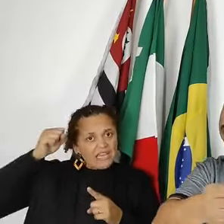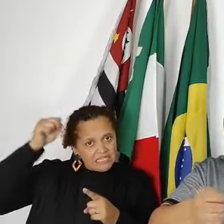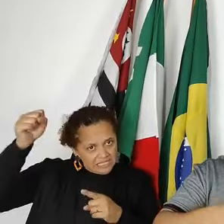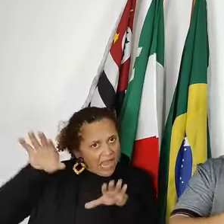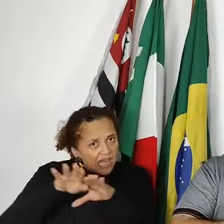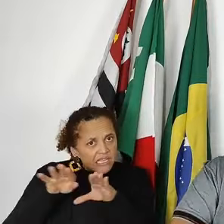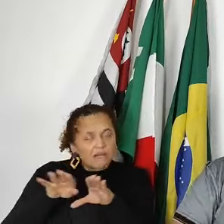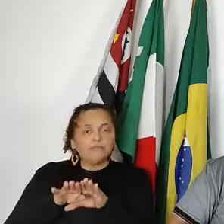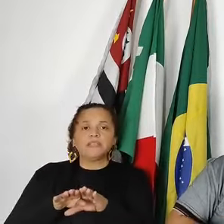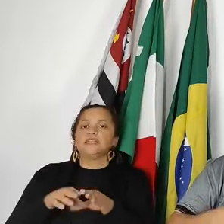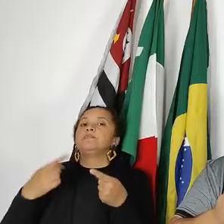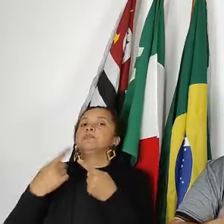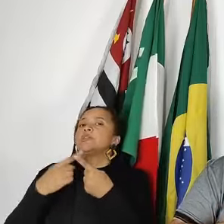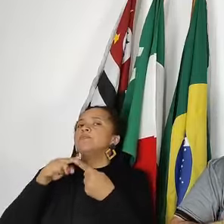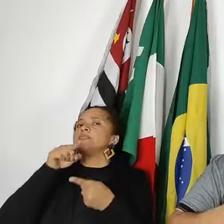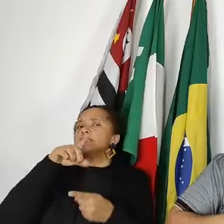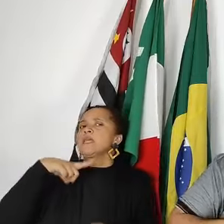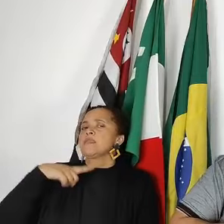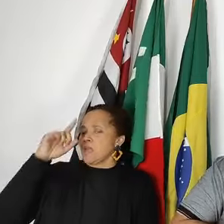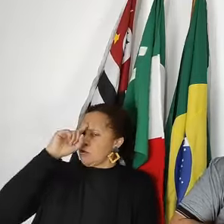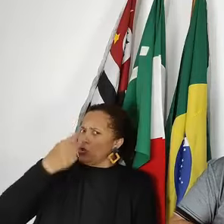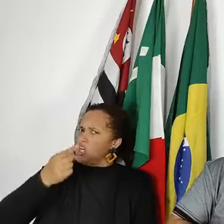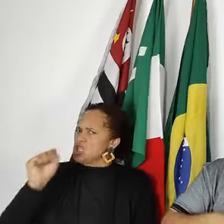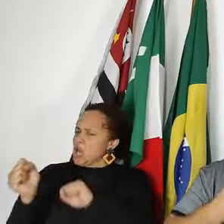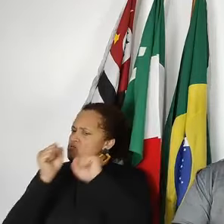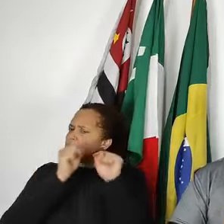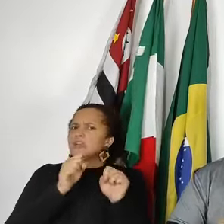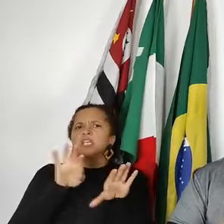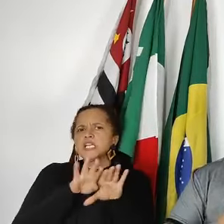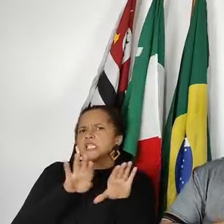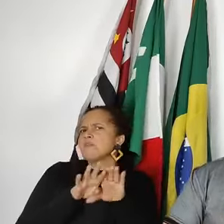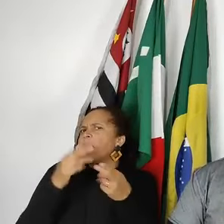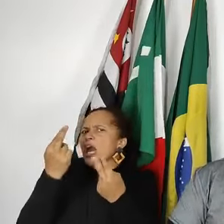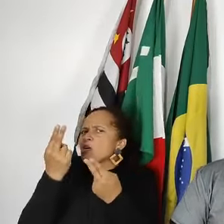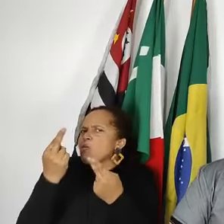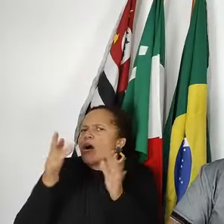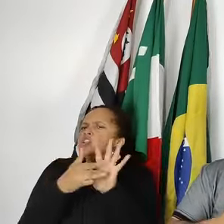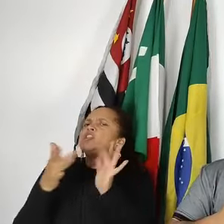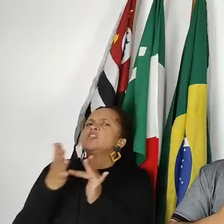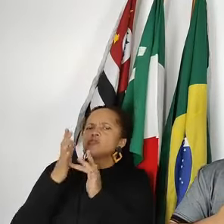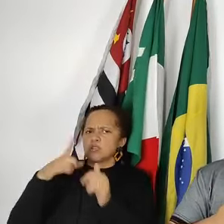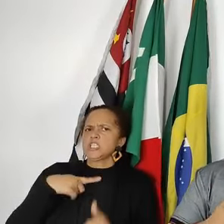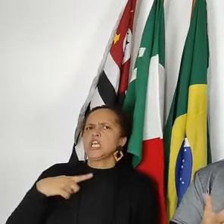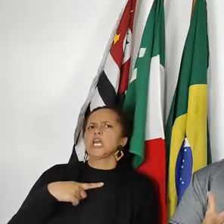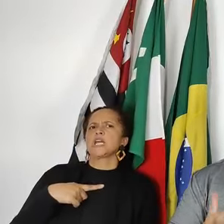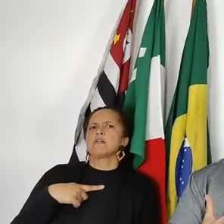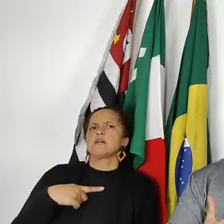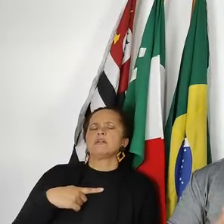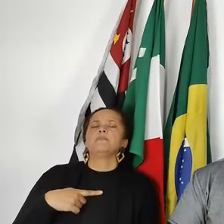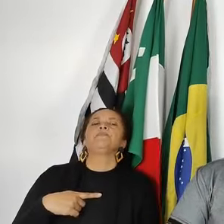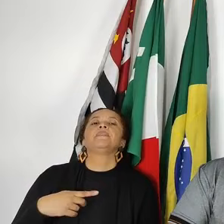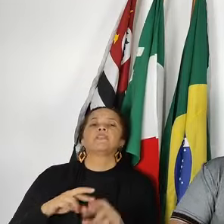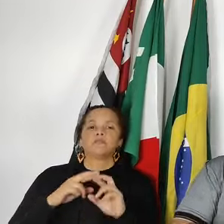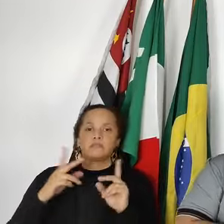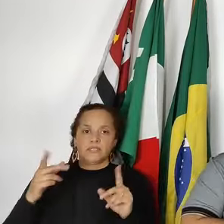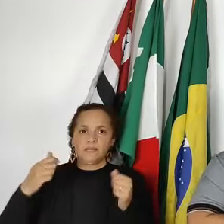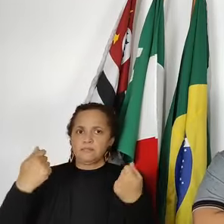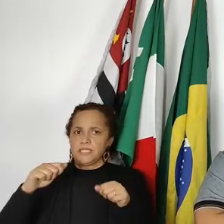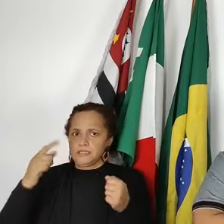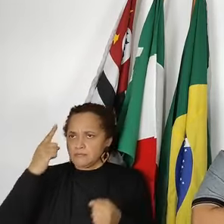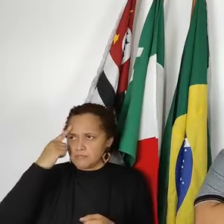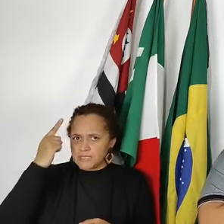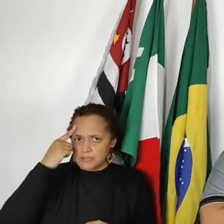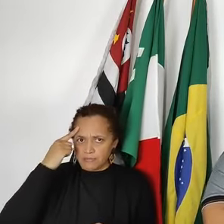eu dei autoridade e poder para vocês, a mesma autoridade, o mesmo poder que eu tenho. Então, essa é a diferença. Então,